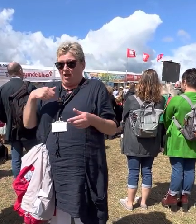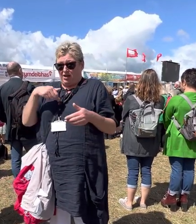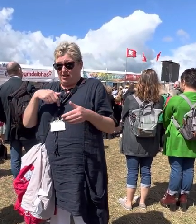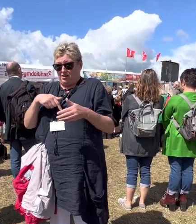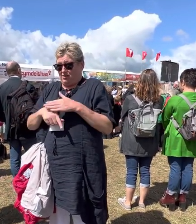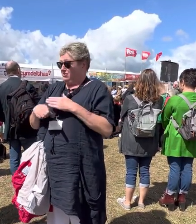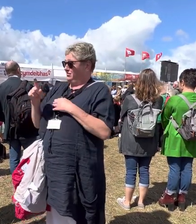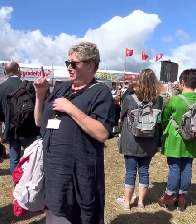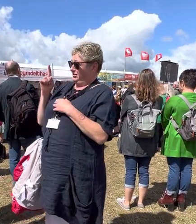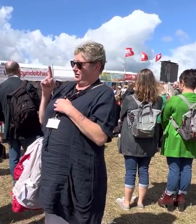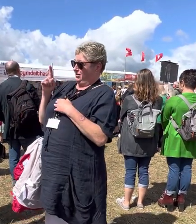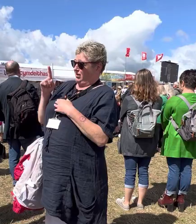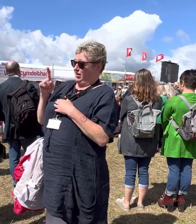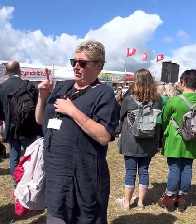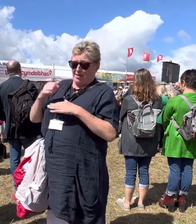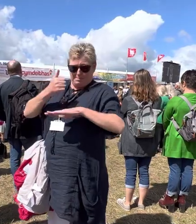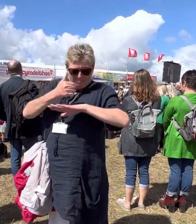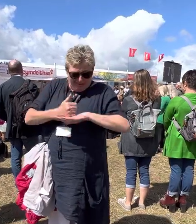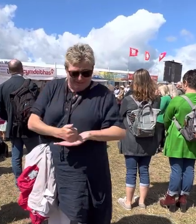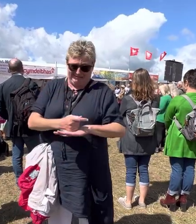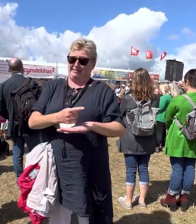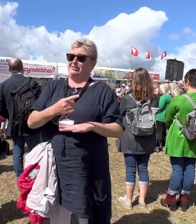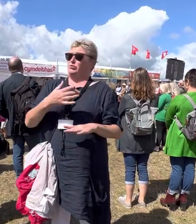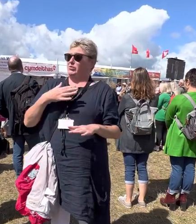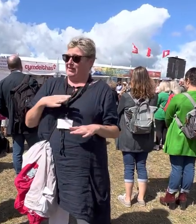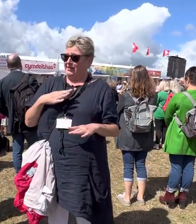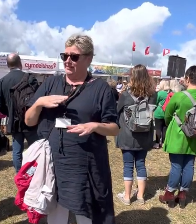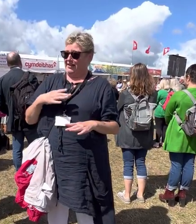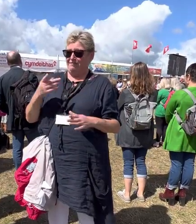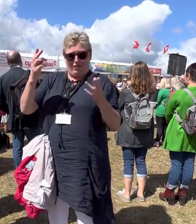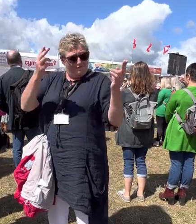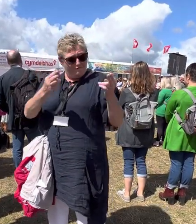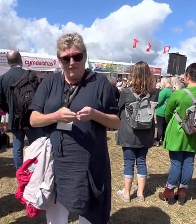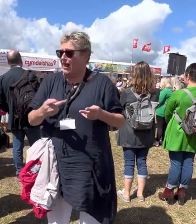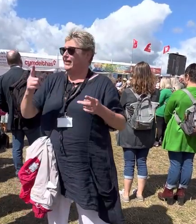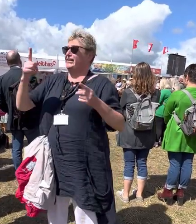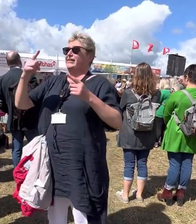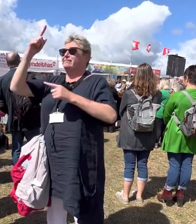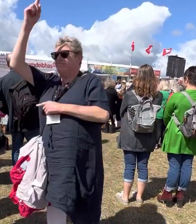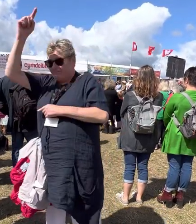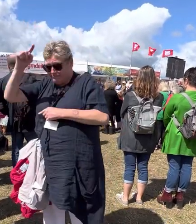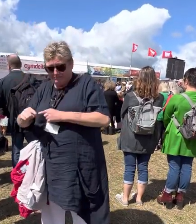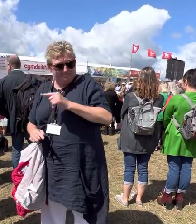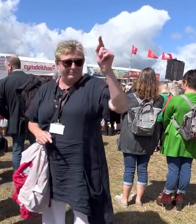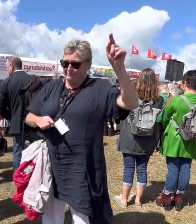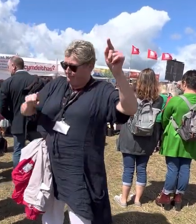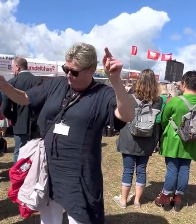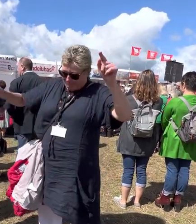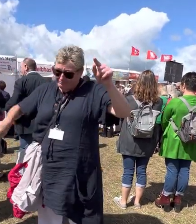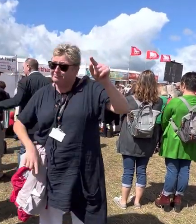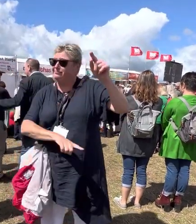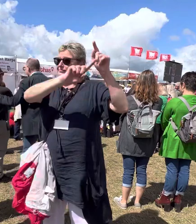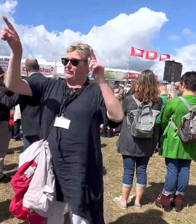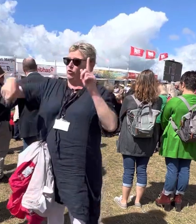efel, o Solfach i Senghennydd, o'r Rali i'r Fenni, o Lanelli i Langernyw ac o Tregaron i